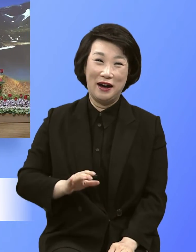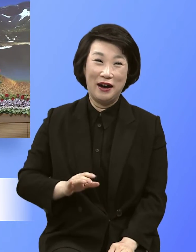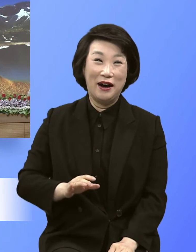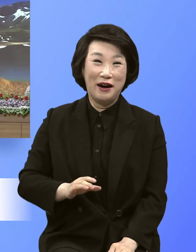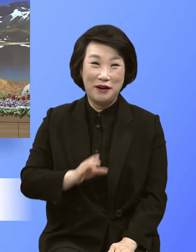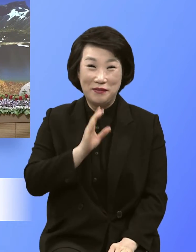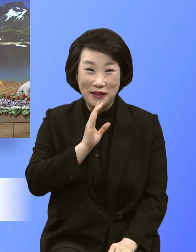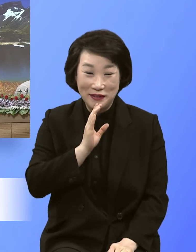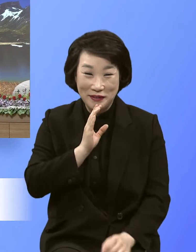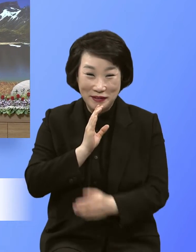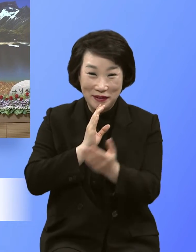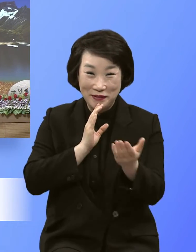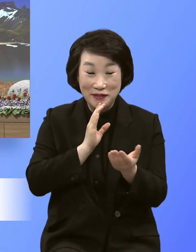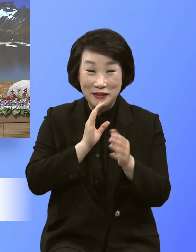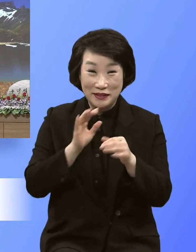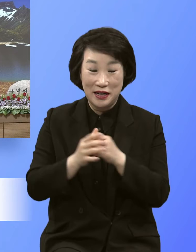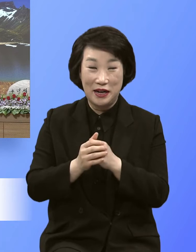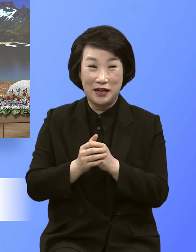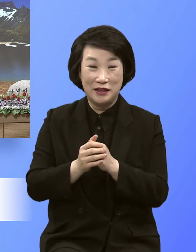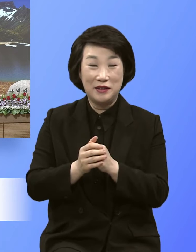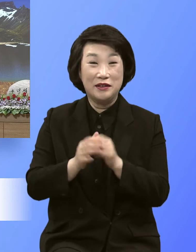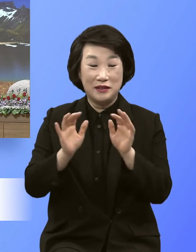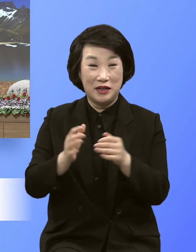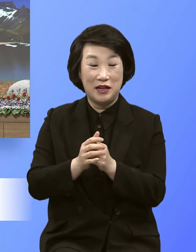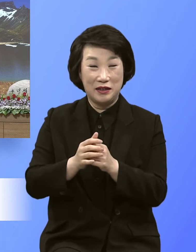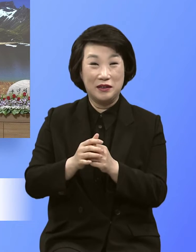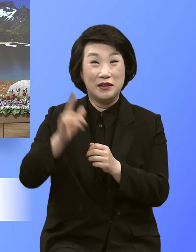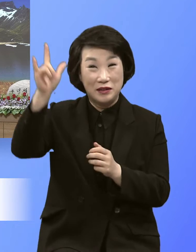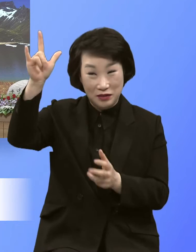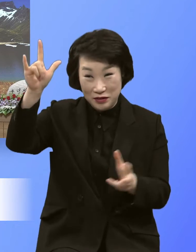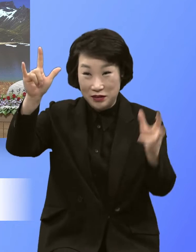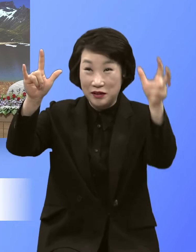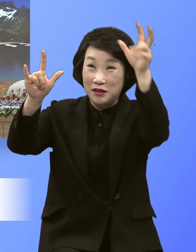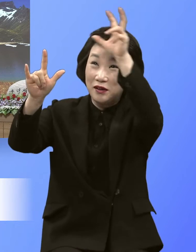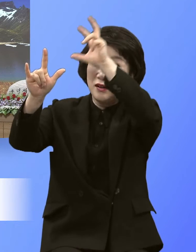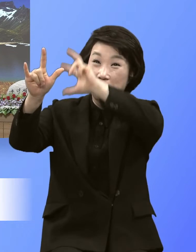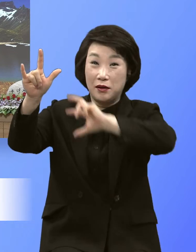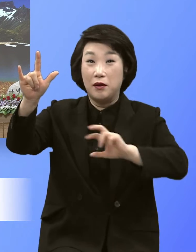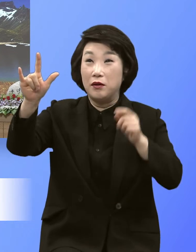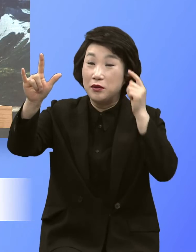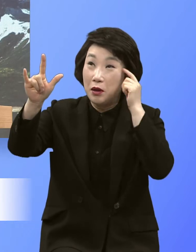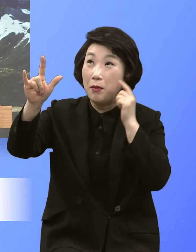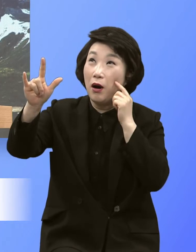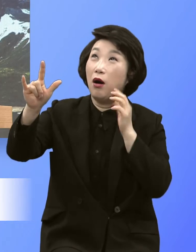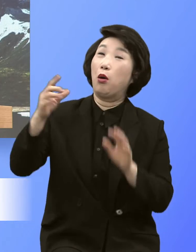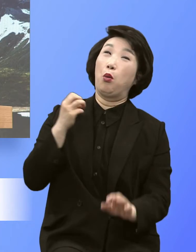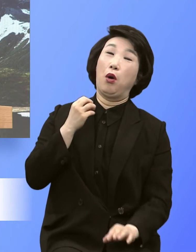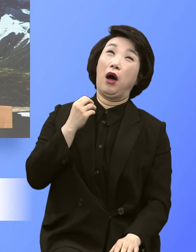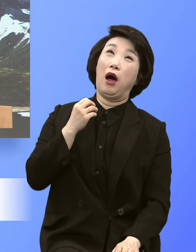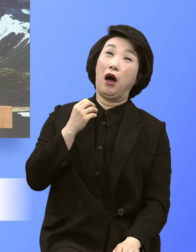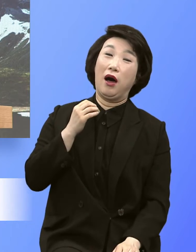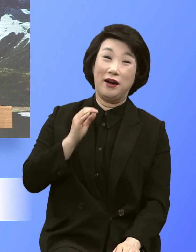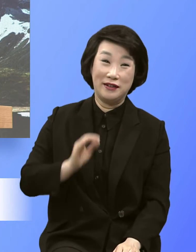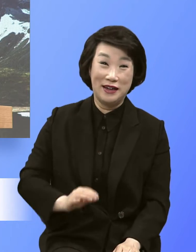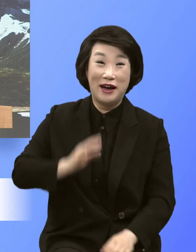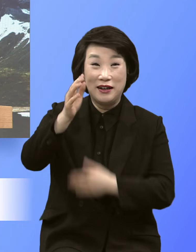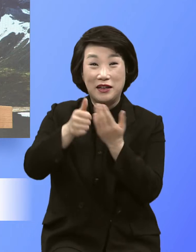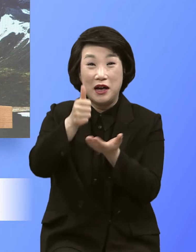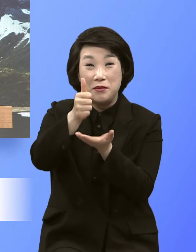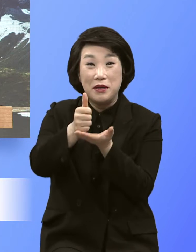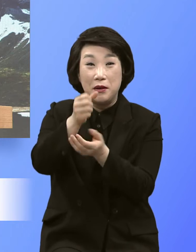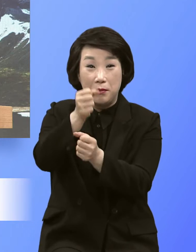태양을 중심으로 공존하는 것을 가만히 보면 하나님